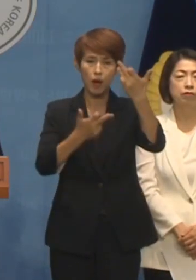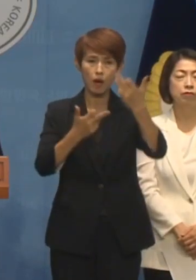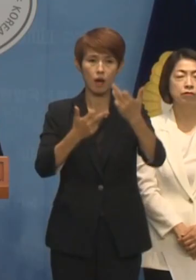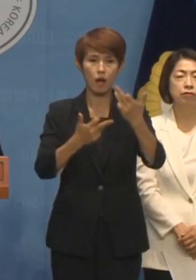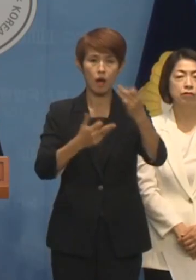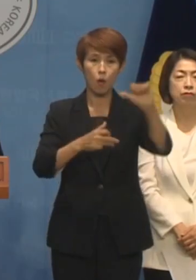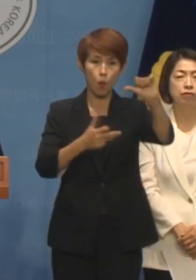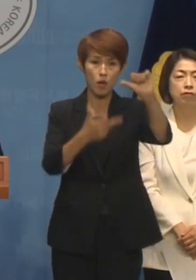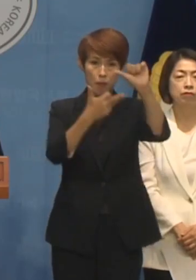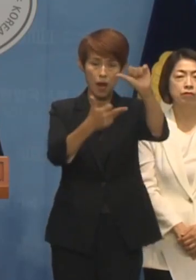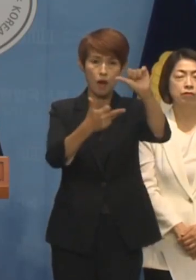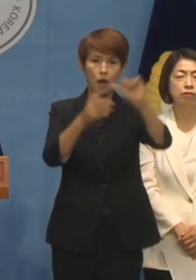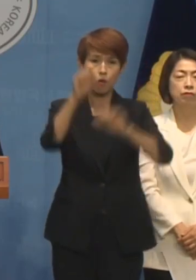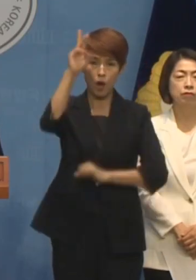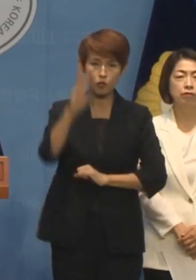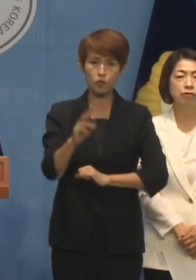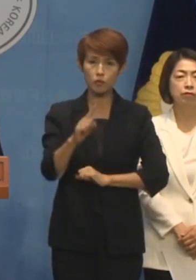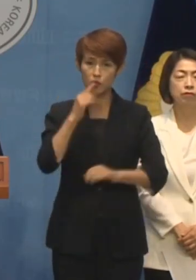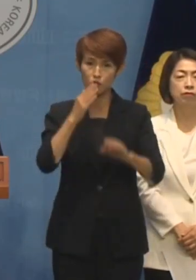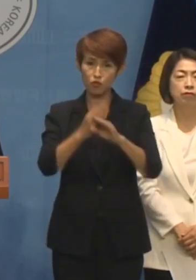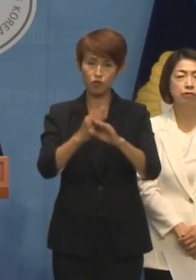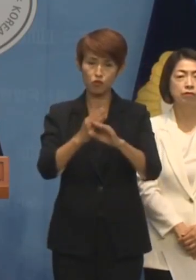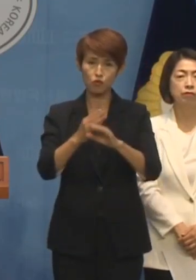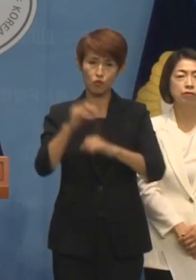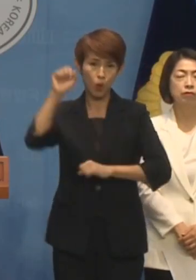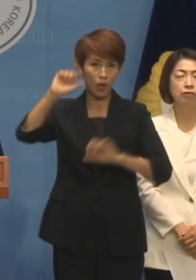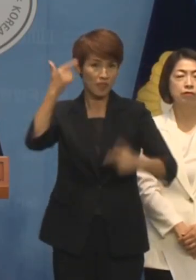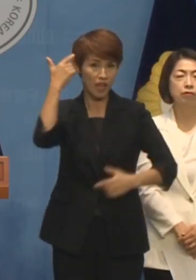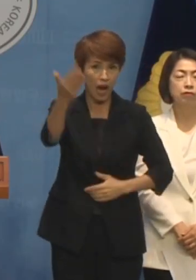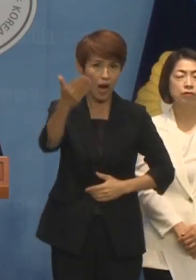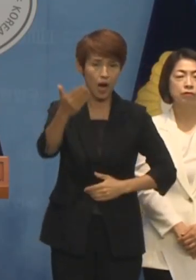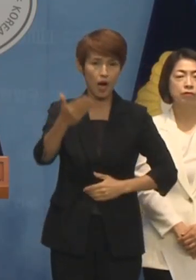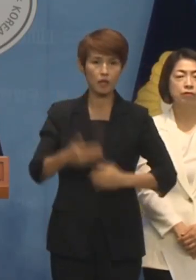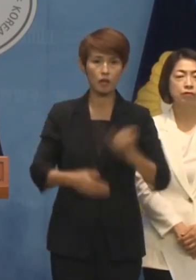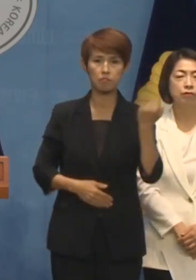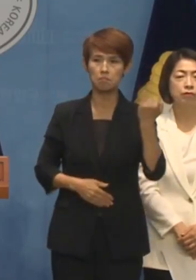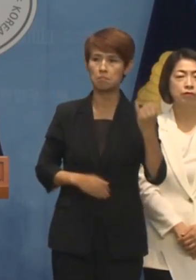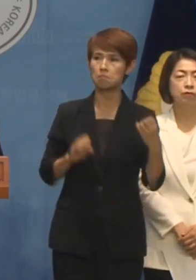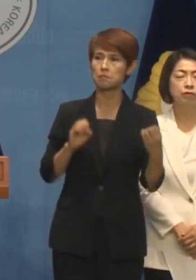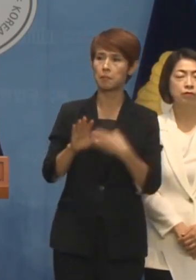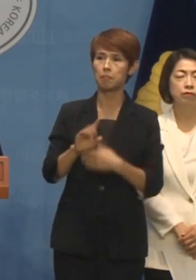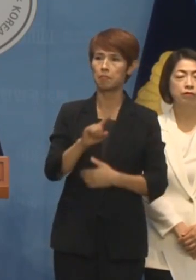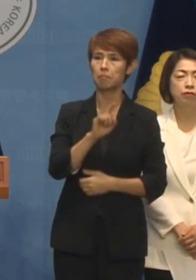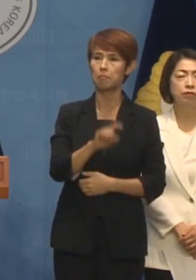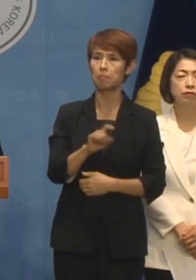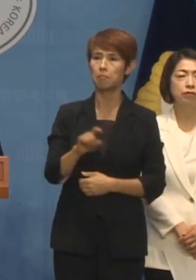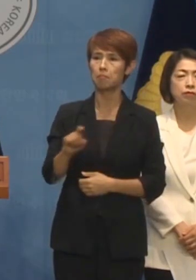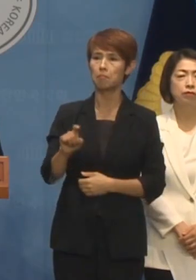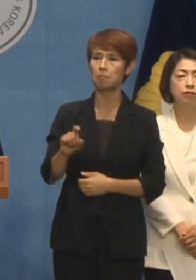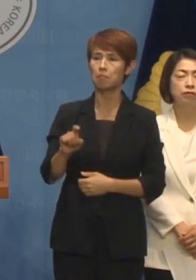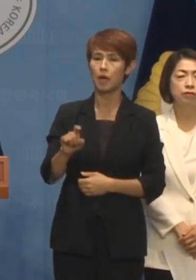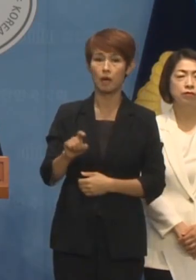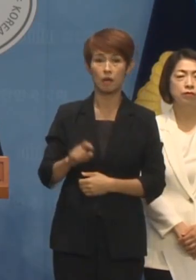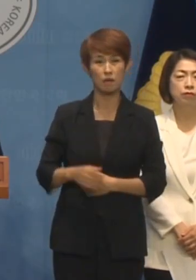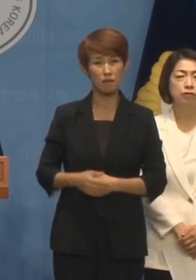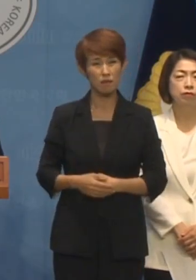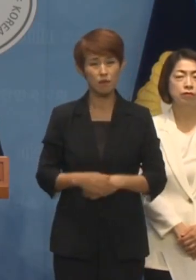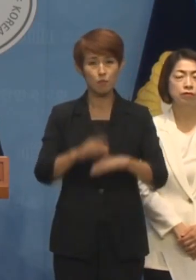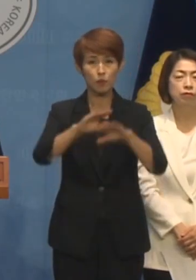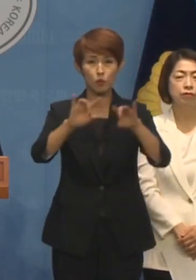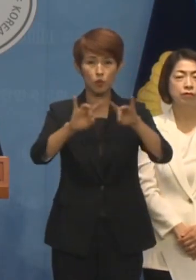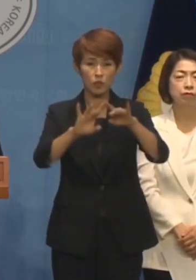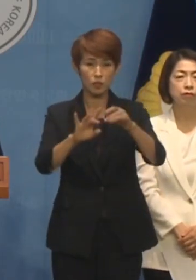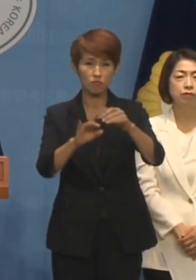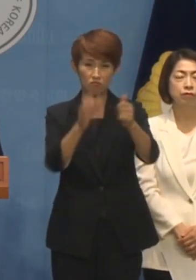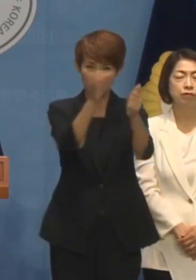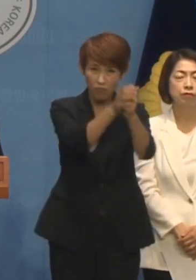아닙니까? 여기에 대해서 답을 못합니다. 그런 분이 대한민국 방송통신을 총괄하고